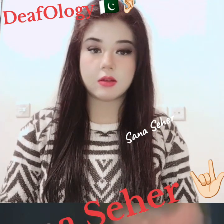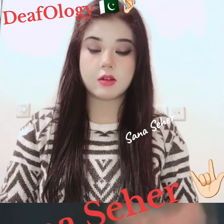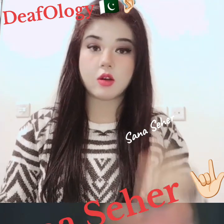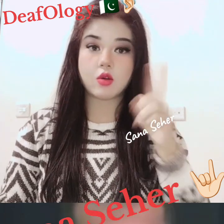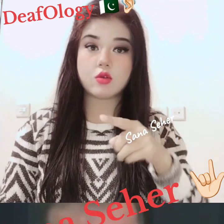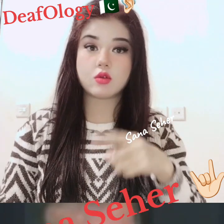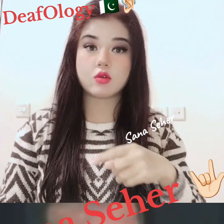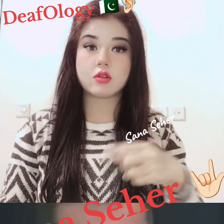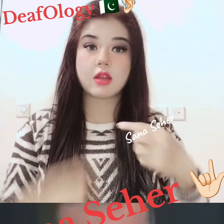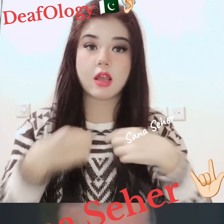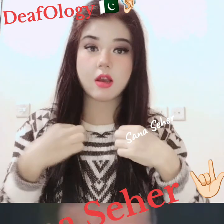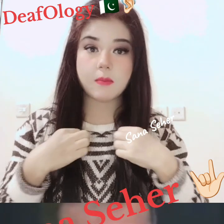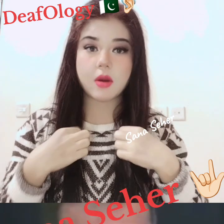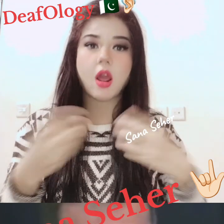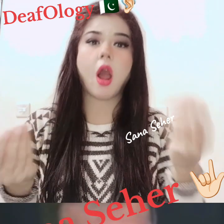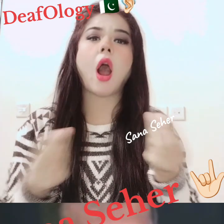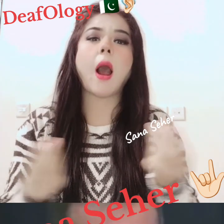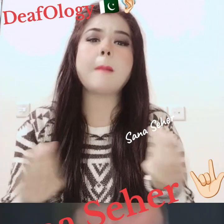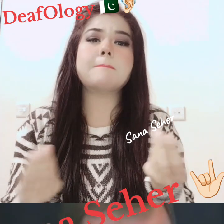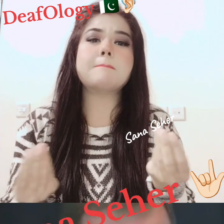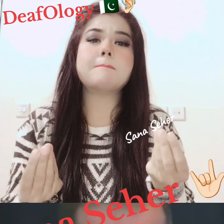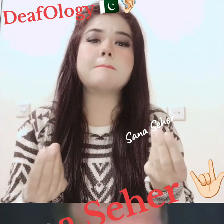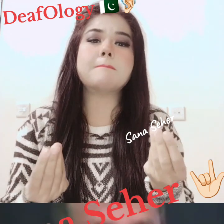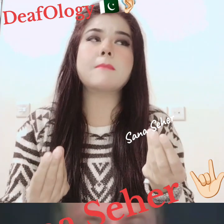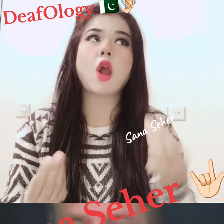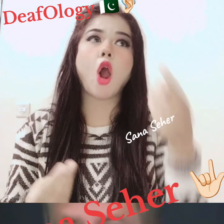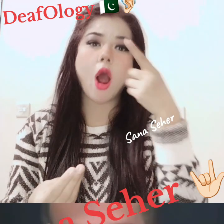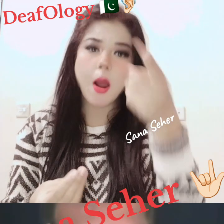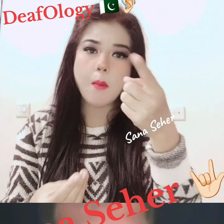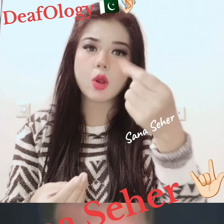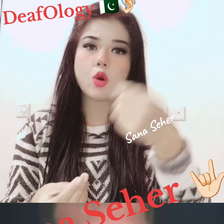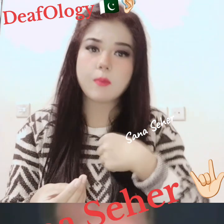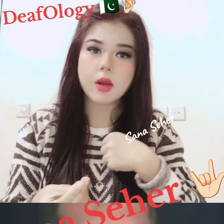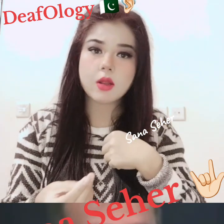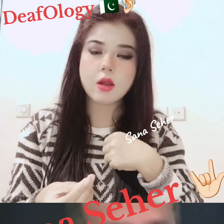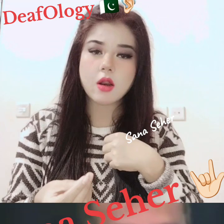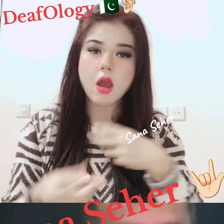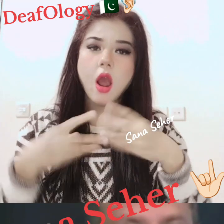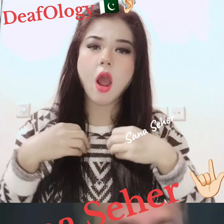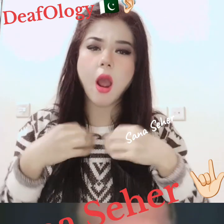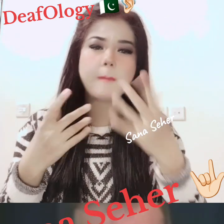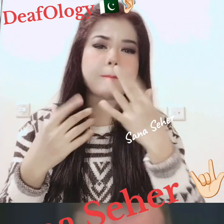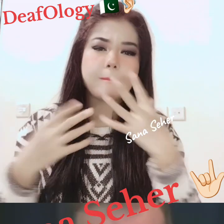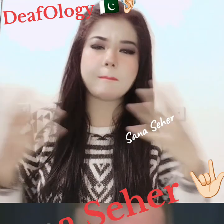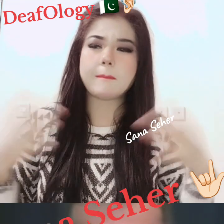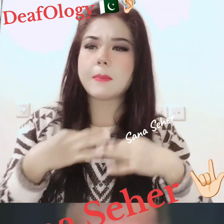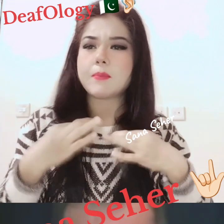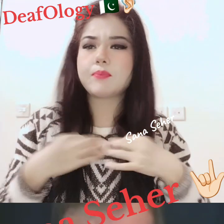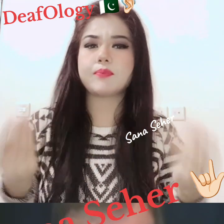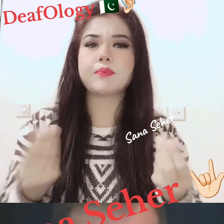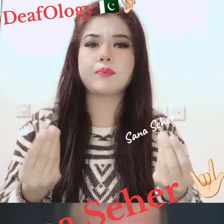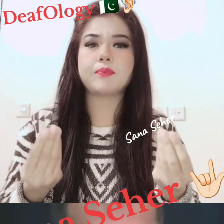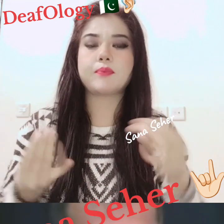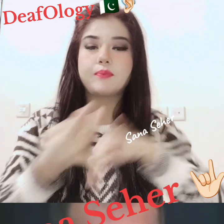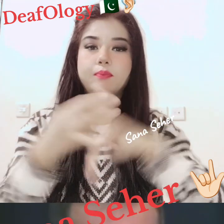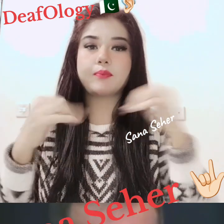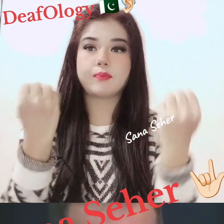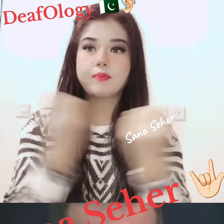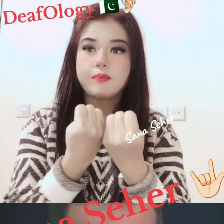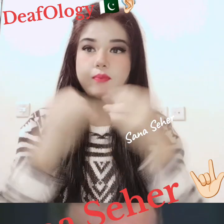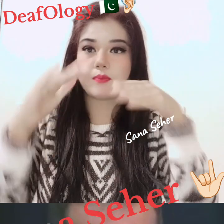اس نے کوئی وردی نہیں پہنی ہوئی، وہ آپ کی طرح شلوار قمیض پہن کے دوسرے کپڑے پہن کے عوام کے اندر گھوم رہا